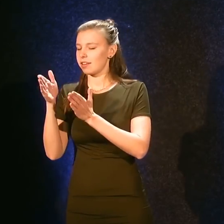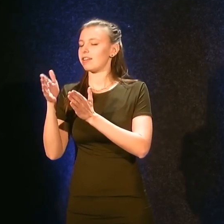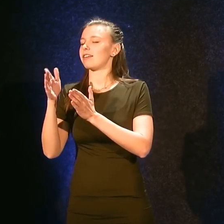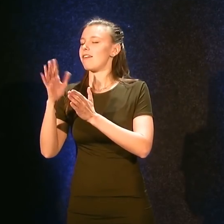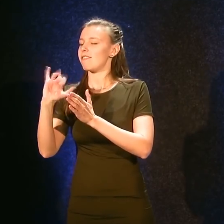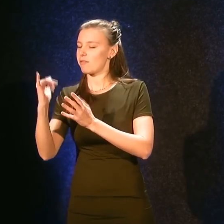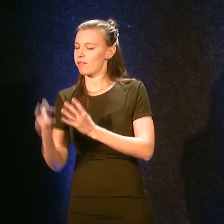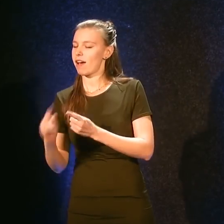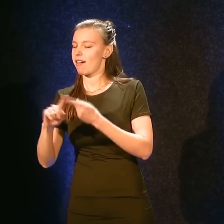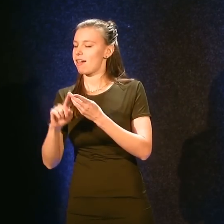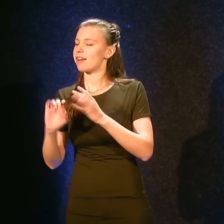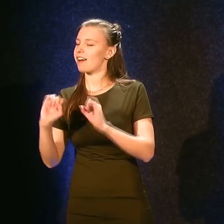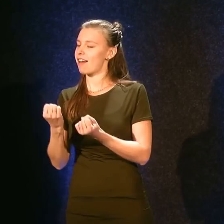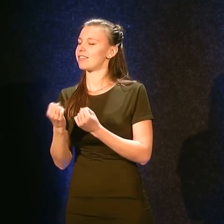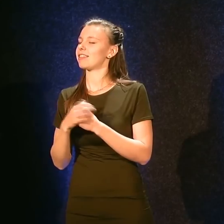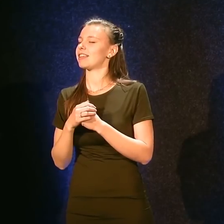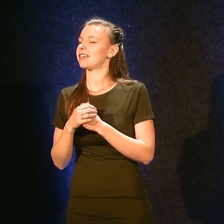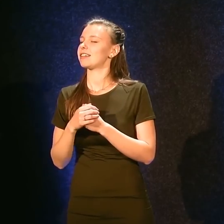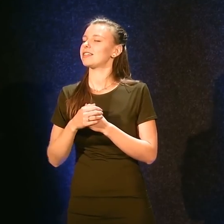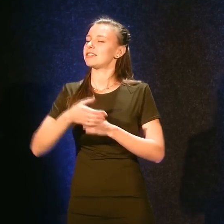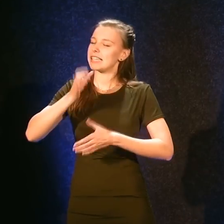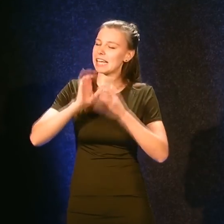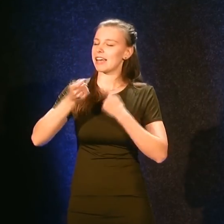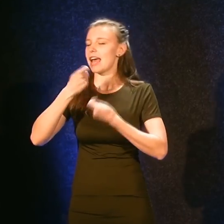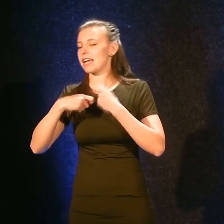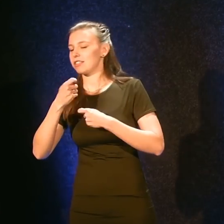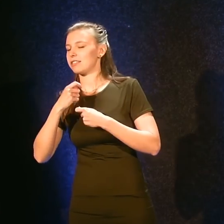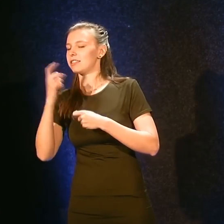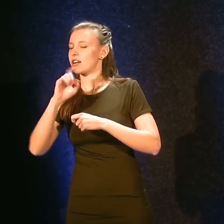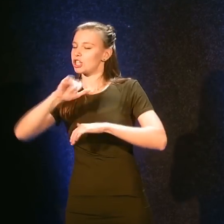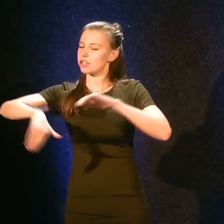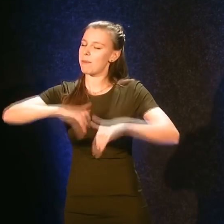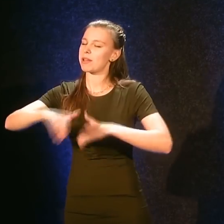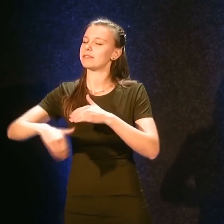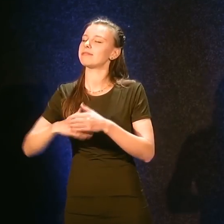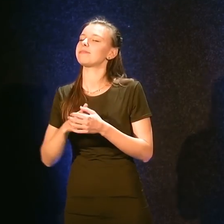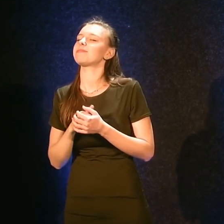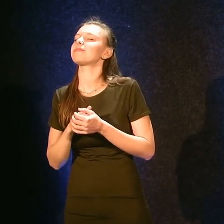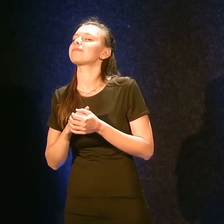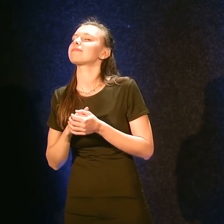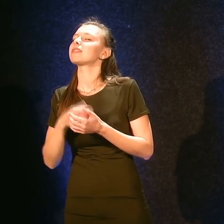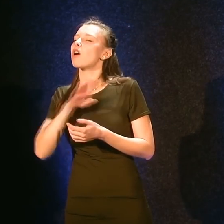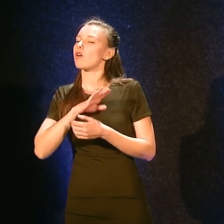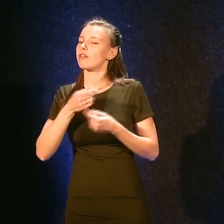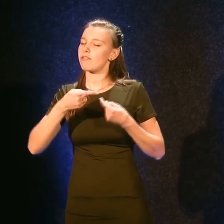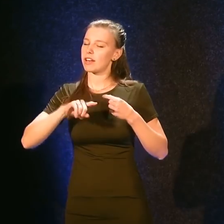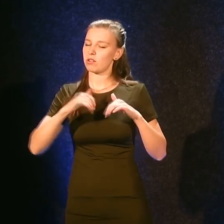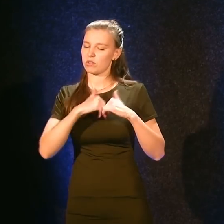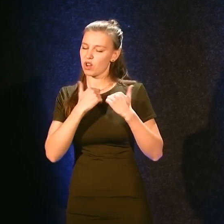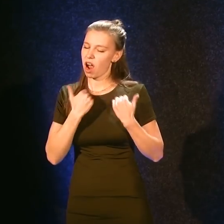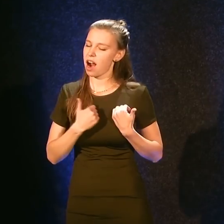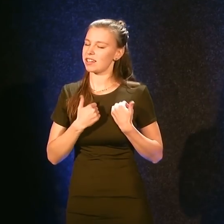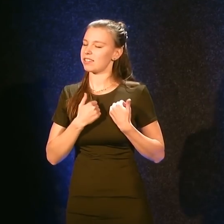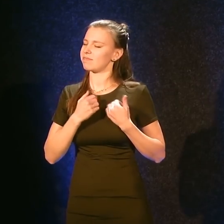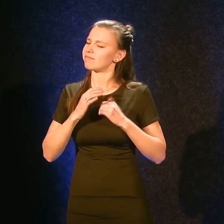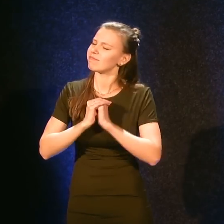Straks moet je zwemmen. En Heer, tegelijk bidden we u uit de grond van ons hart. Leer ons u te